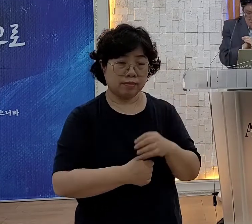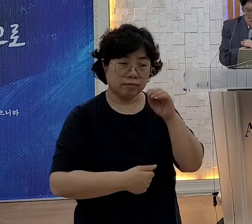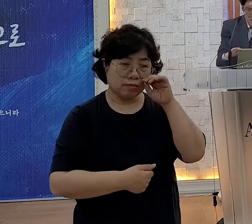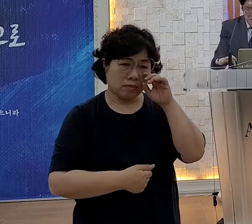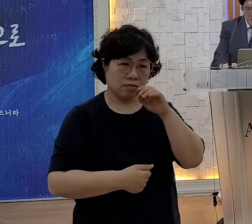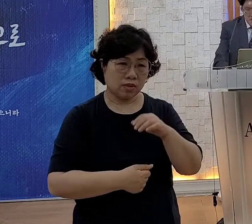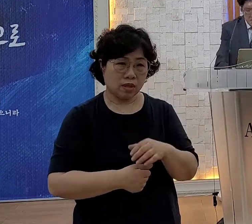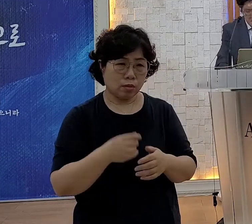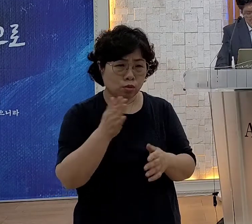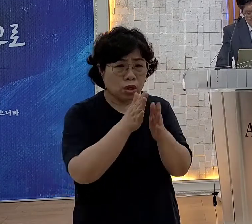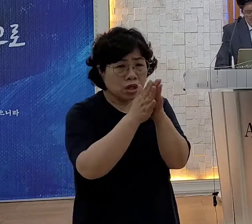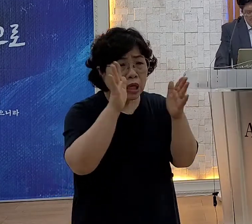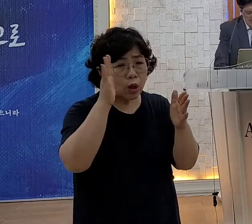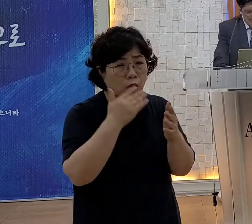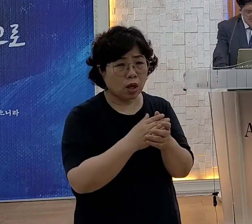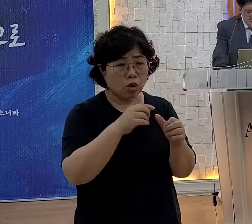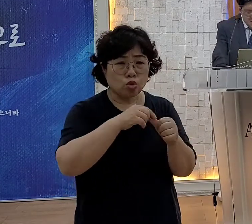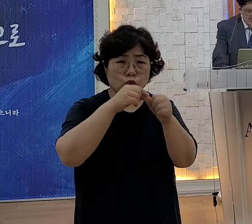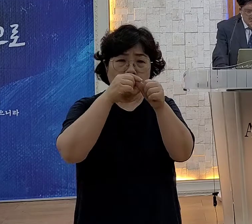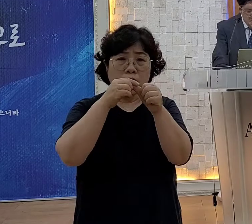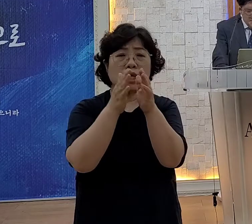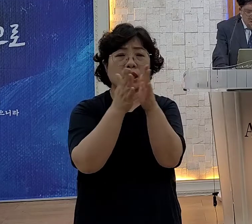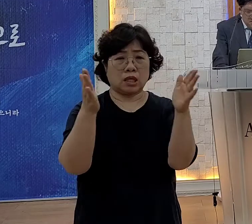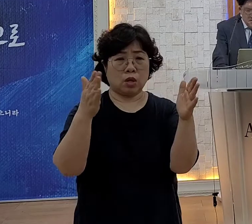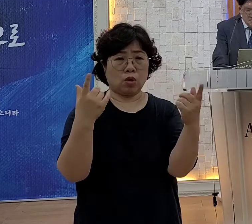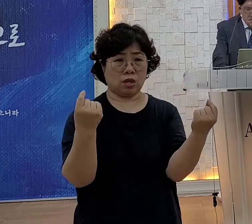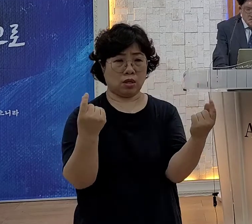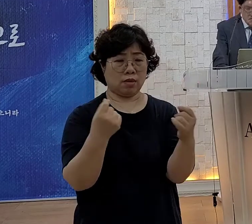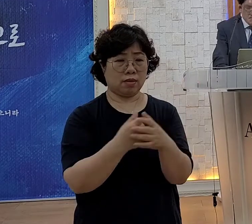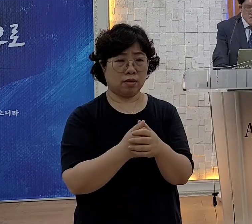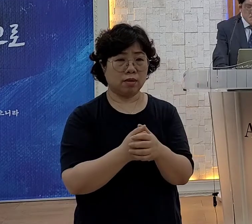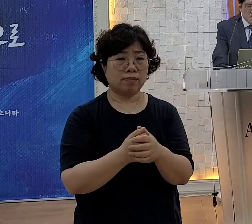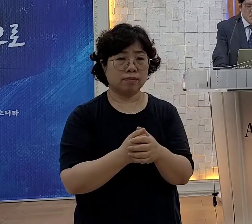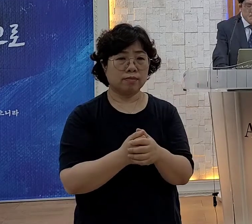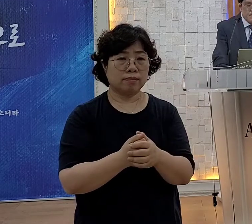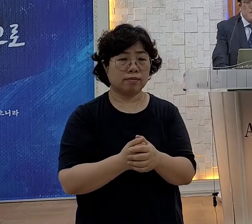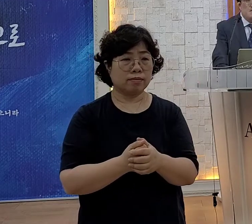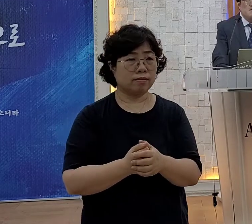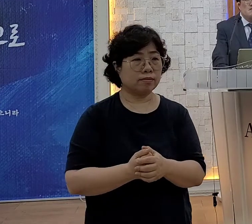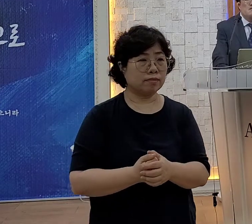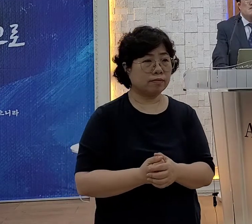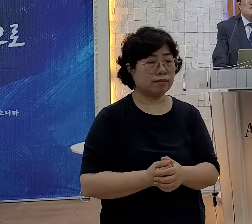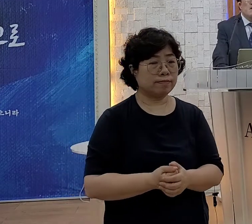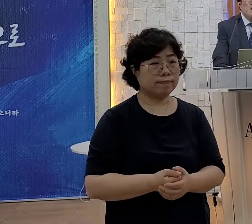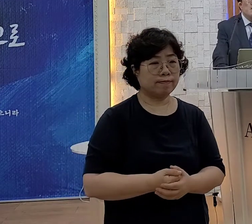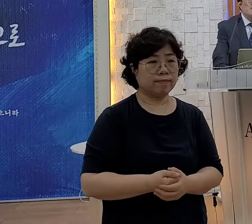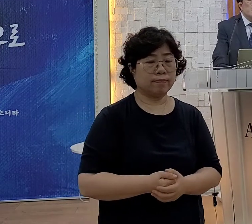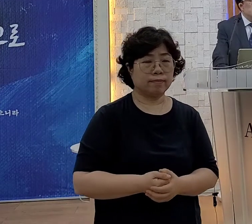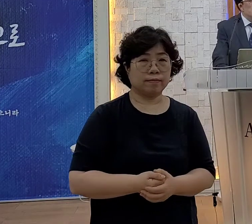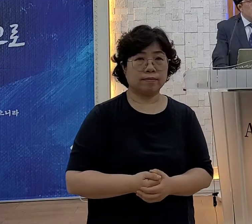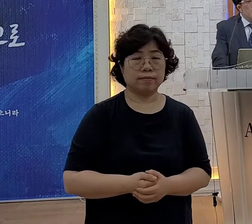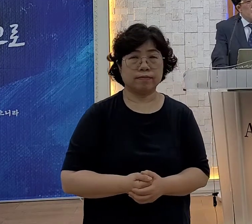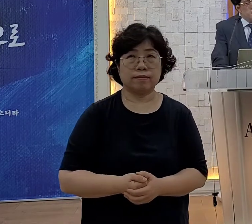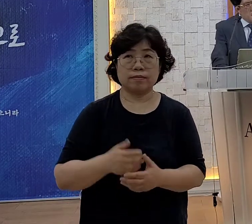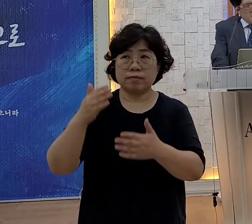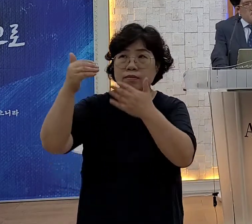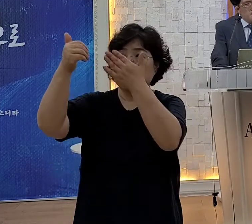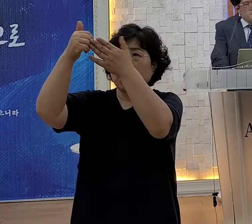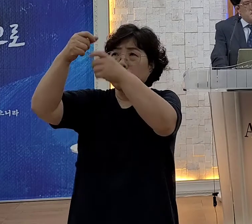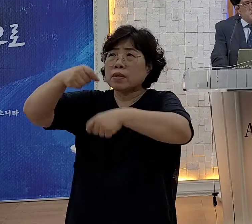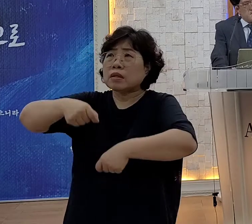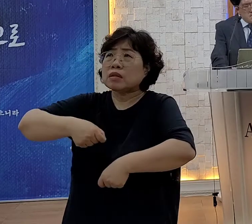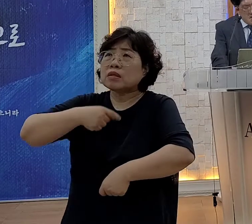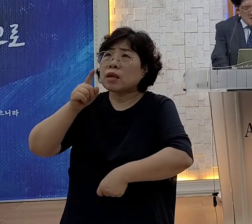이것이 출발점이라는 것을 로마서는 우리에게 말씀하고 있다는 거예요. 여러분 그러면 이 하나님의 의가